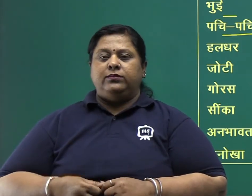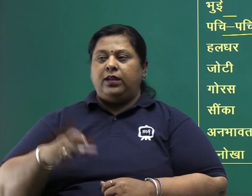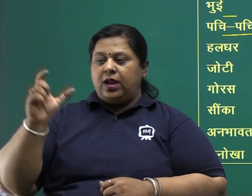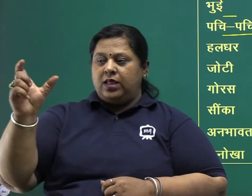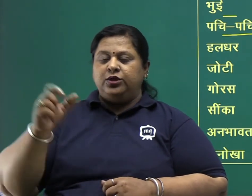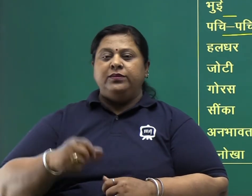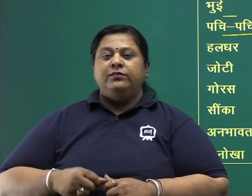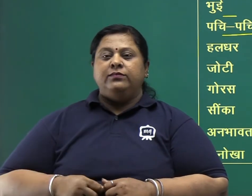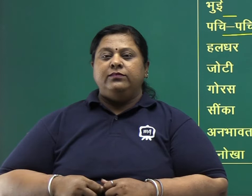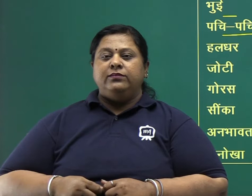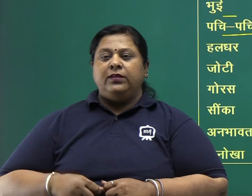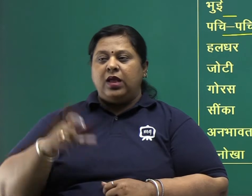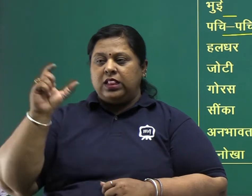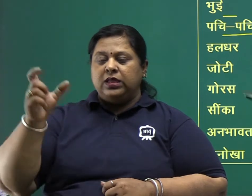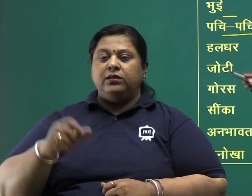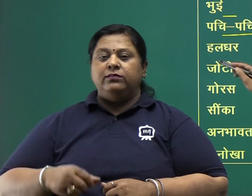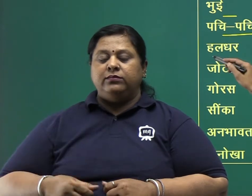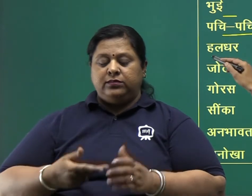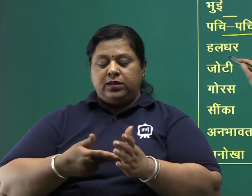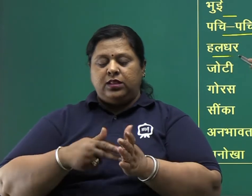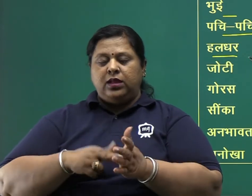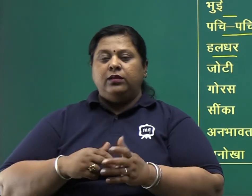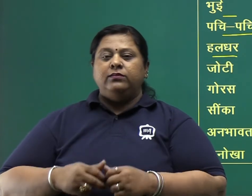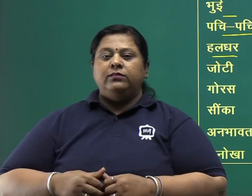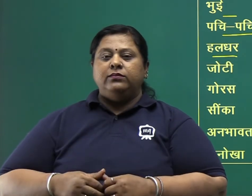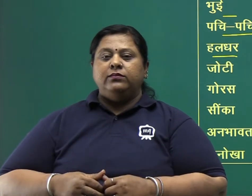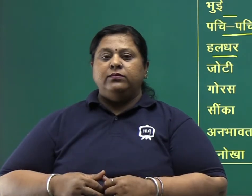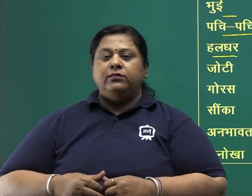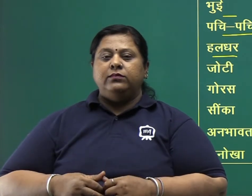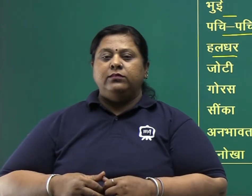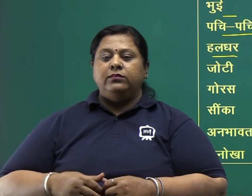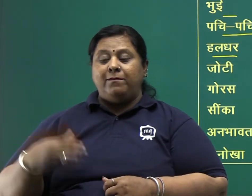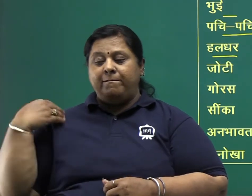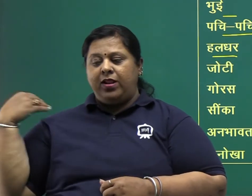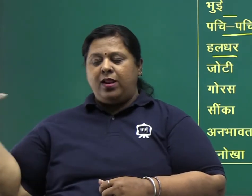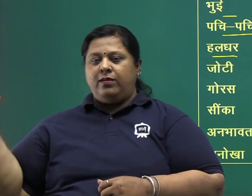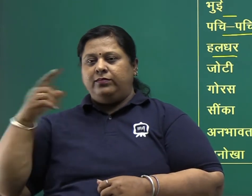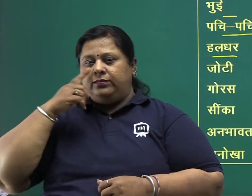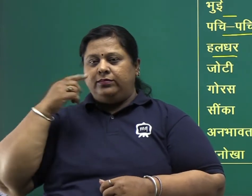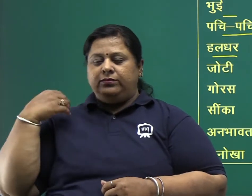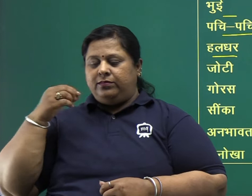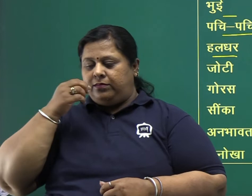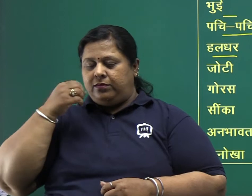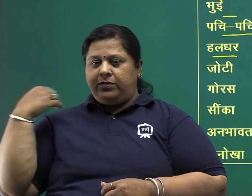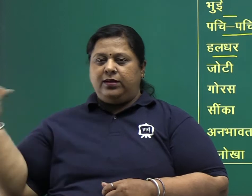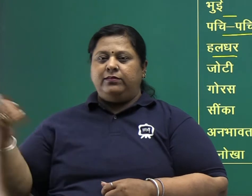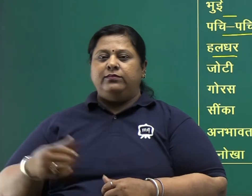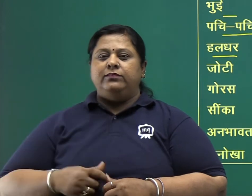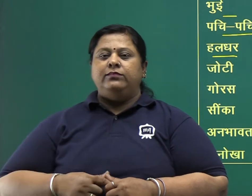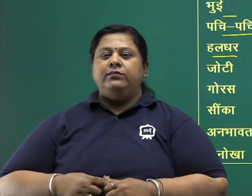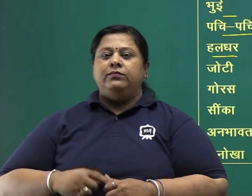अगला शब्द हलधर, अर्थ होगा बलराम।